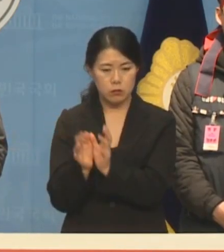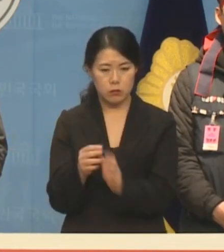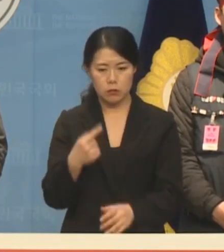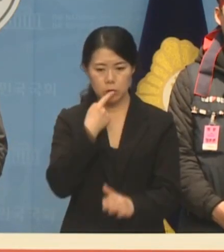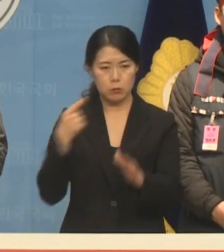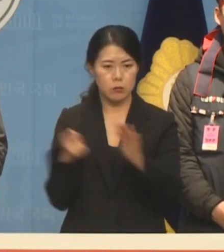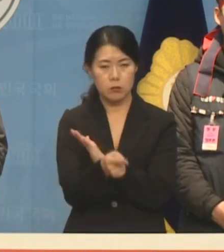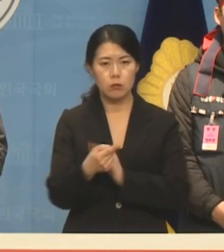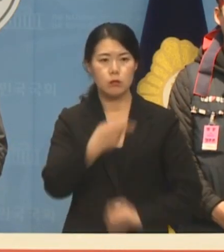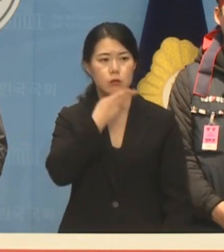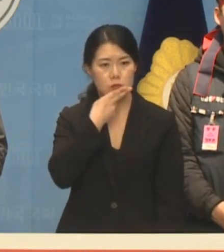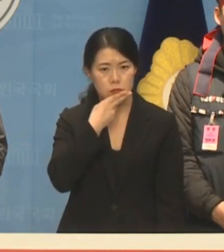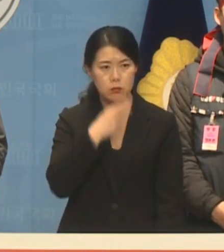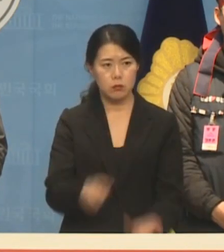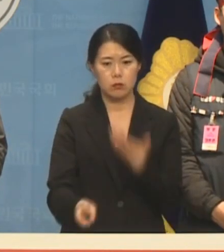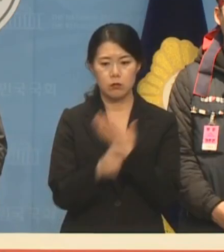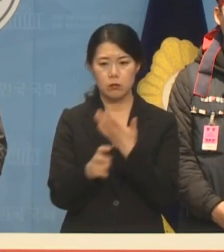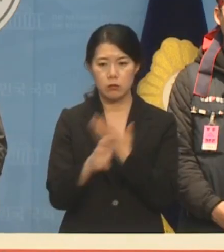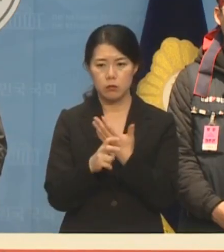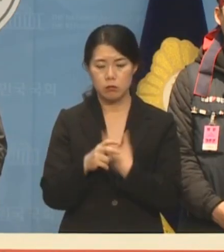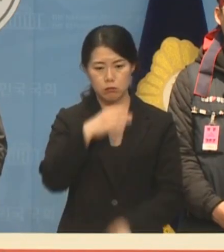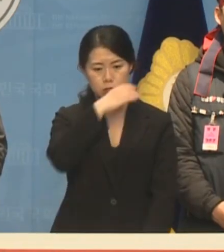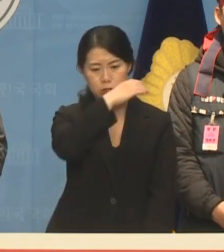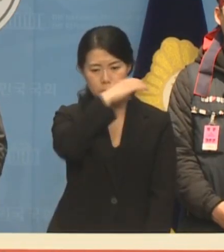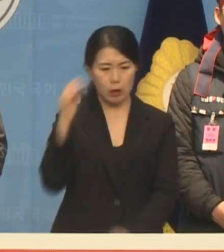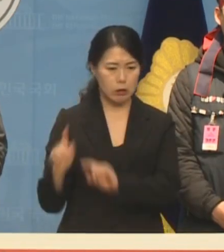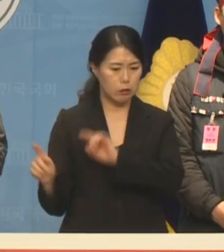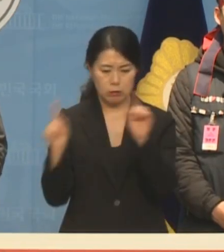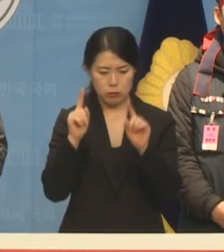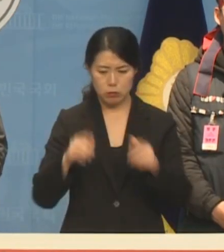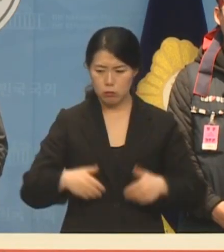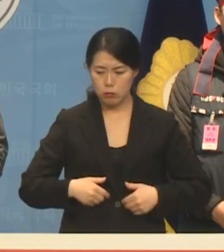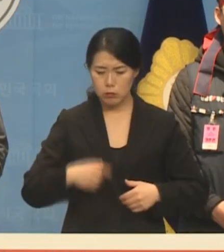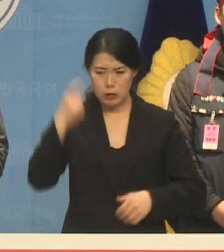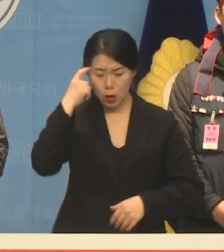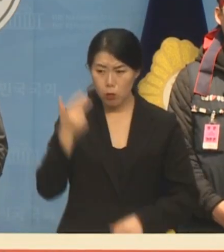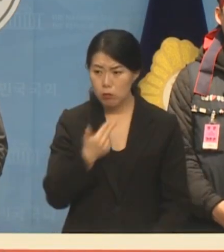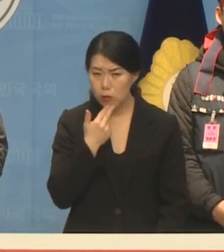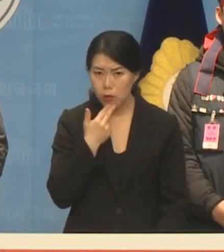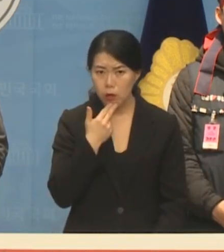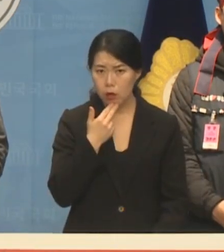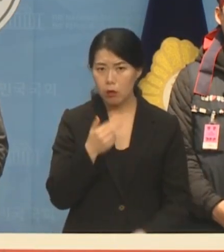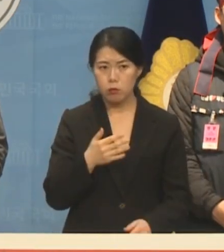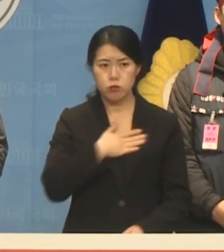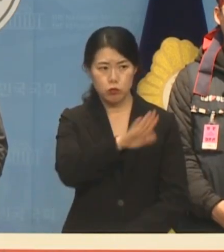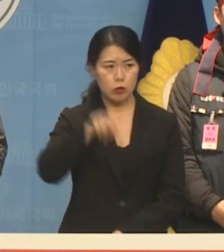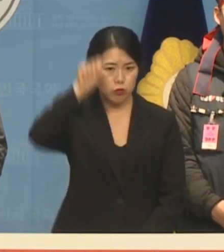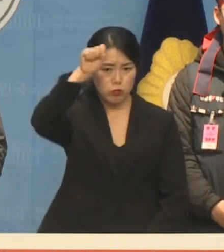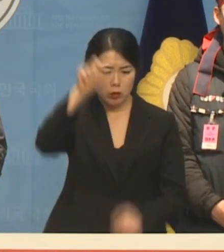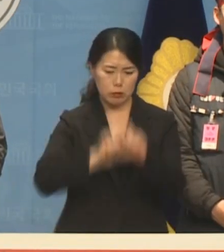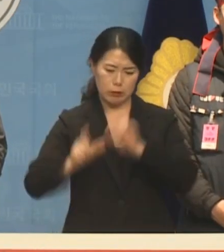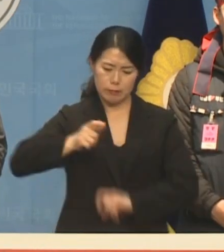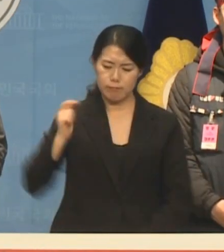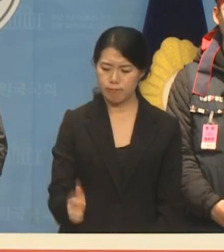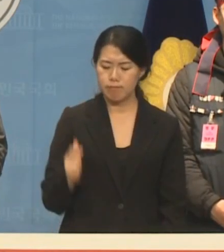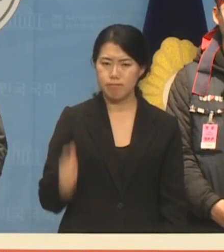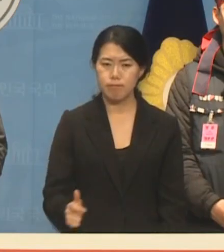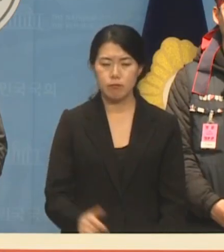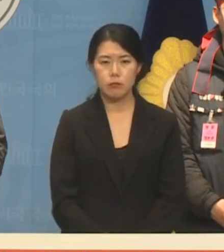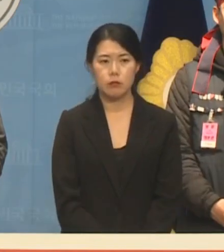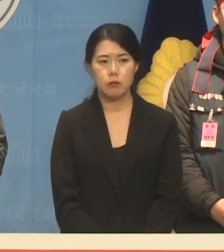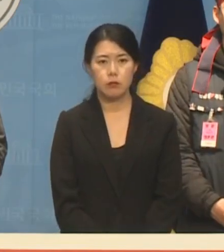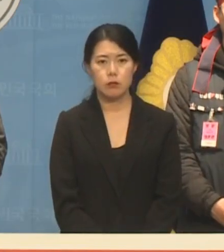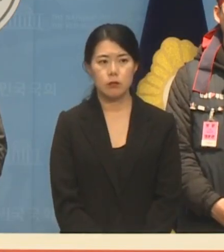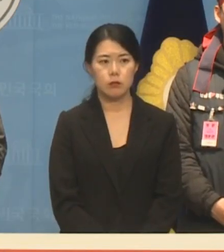취하지 않고 불법행위를 바로잡을 생각이 없다면 우리의 투쟁은 더욱 강고해질 것이고 더